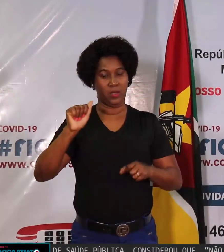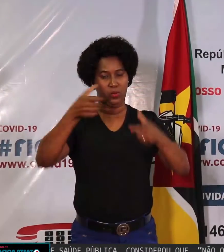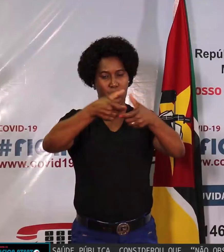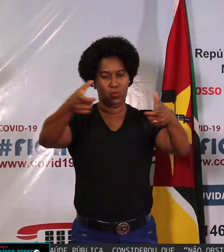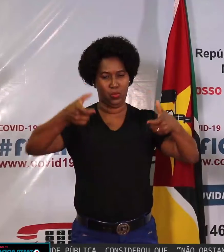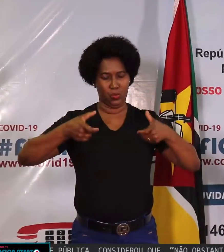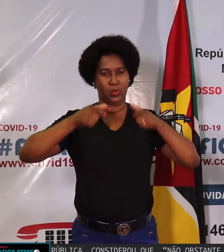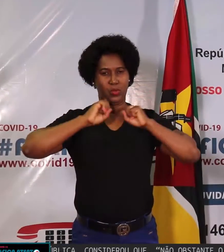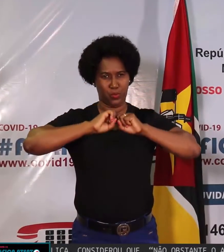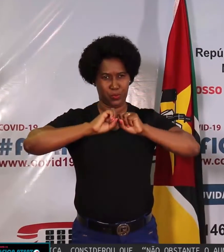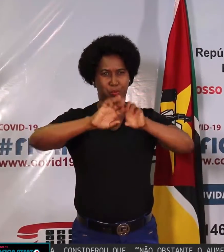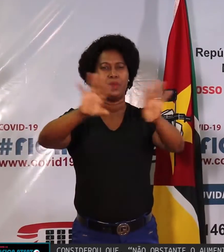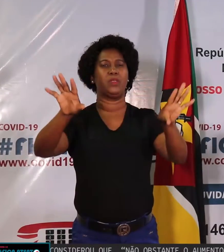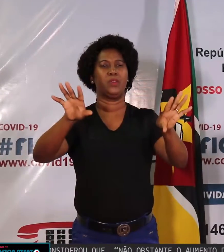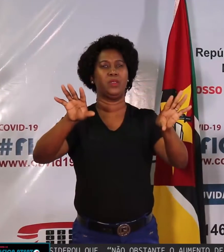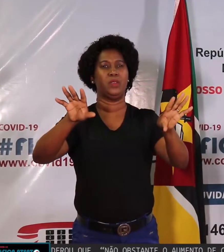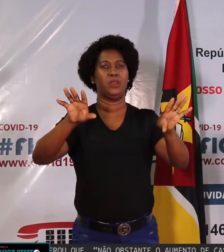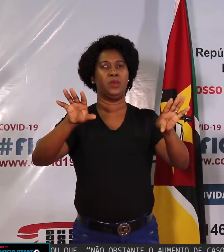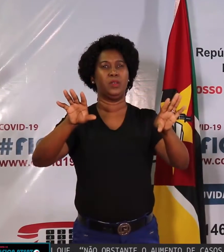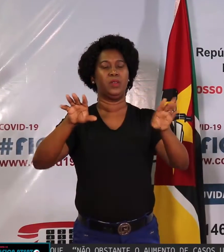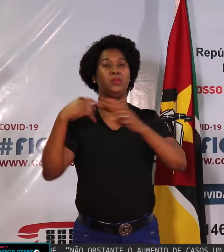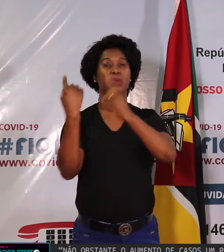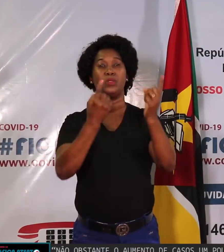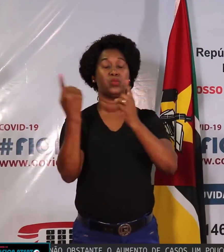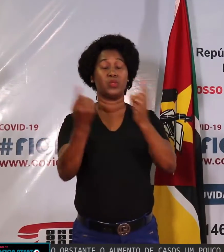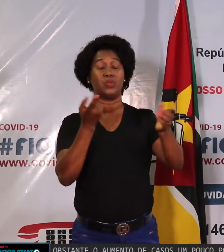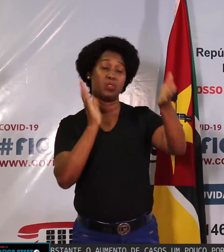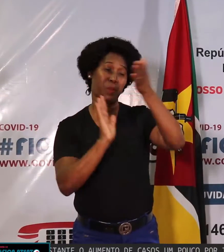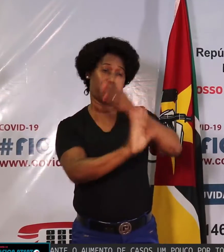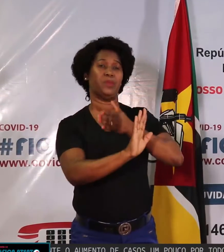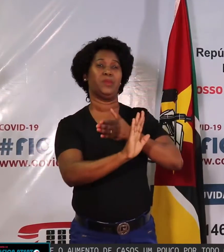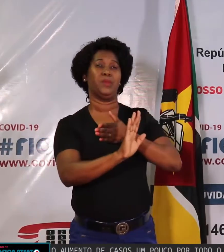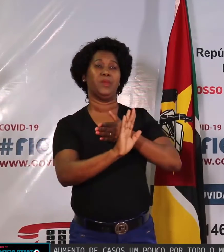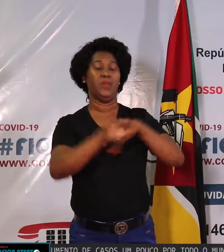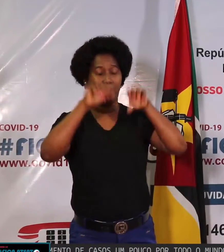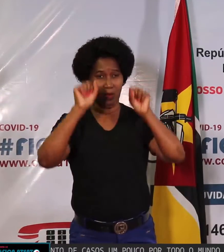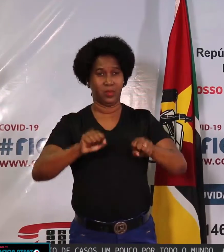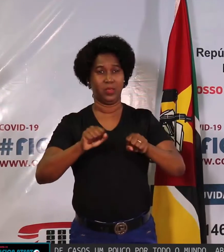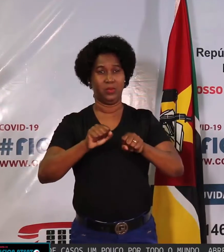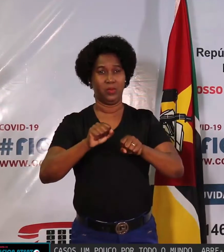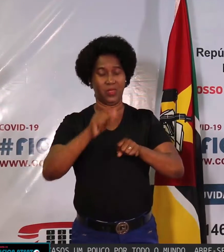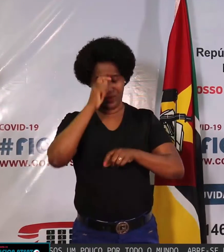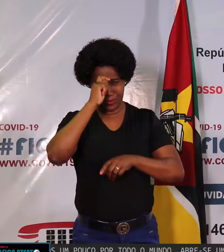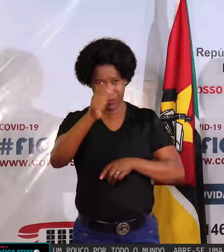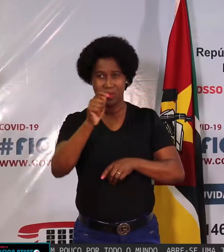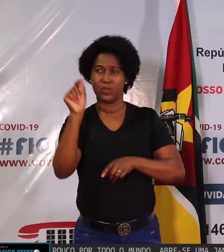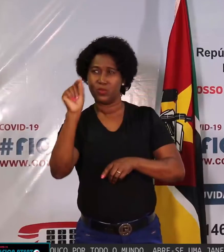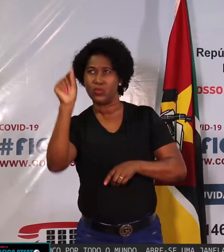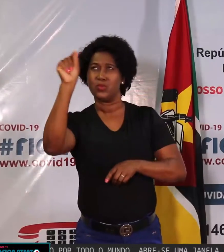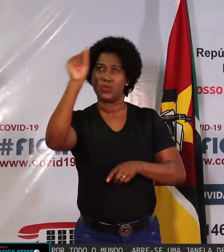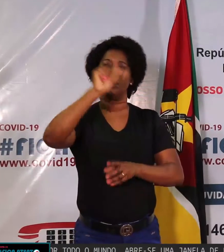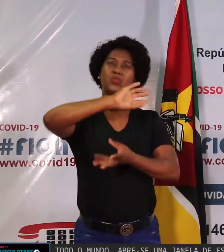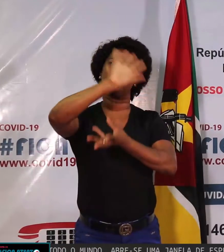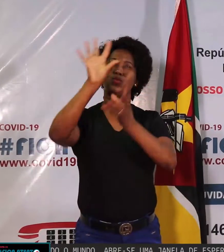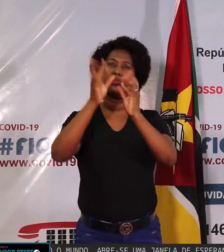circular que anuncia um leque de medidas de prevenção que serão observadas em todos os distritos municipais